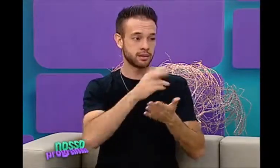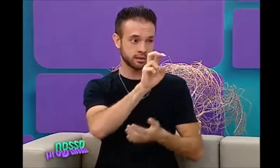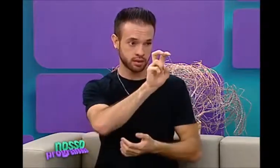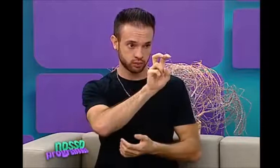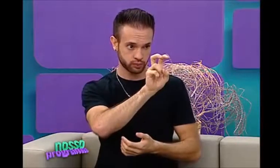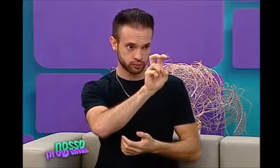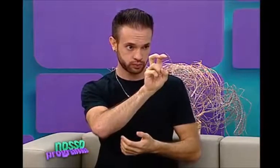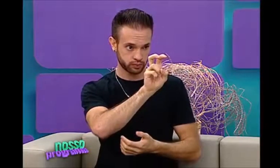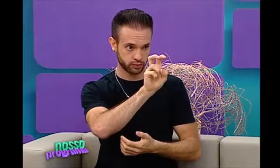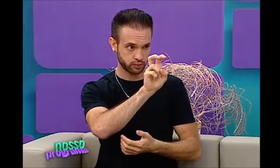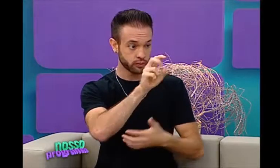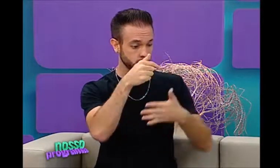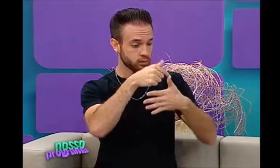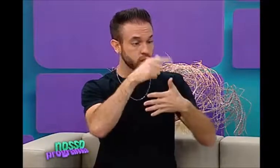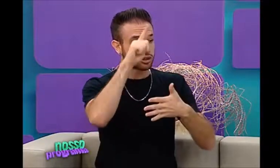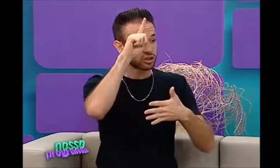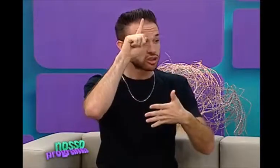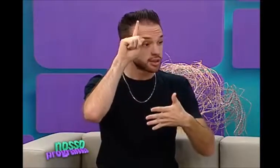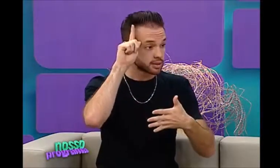tem intérprete.